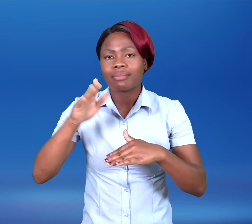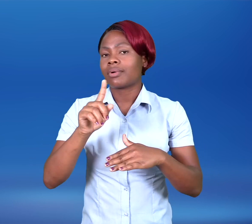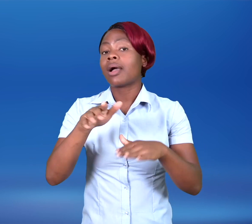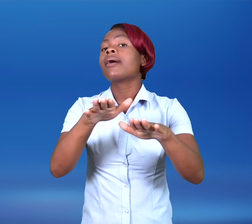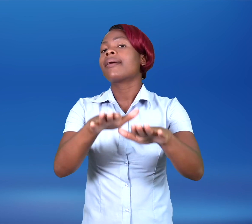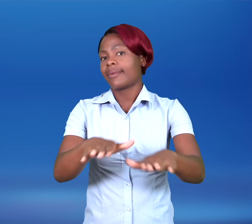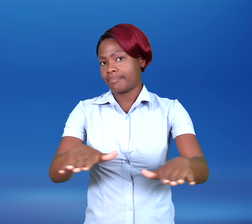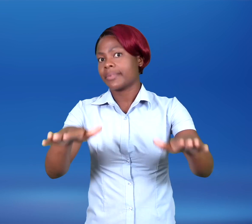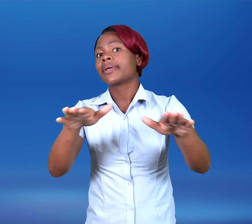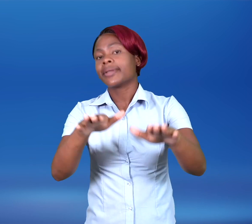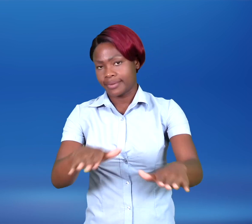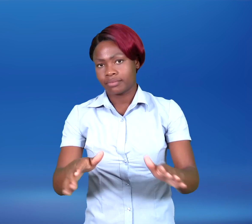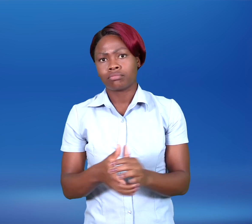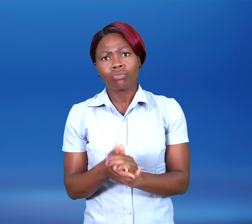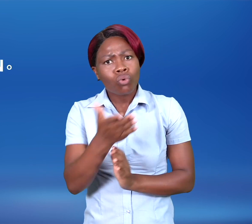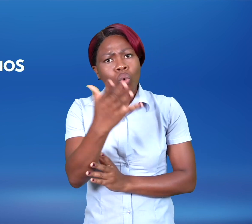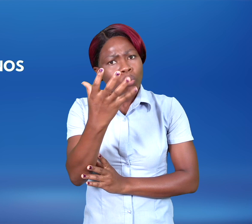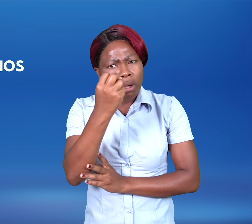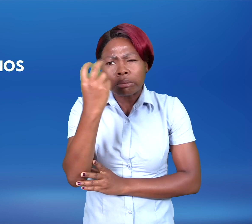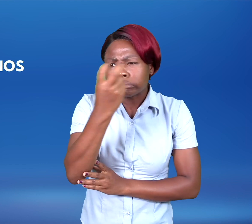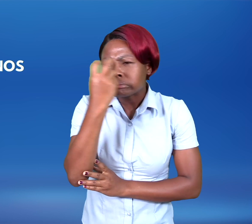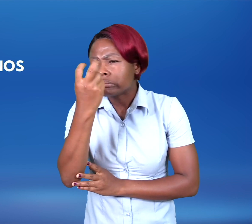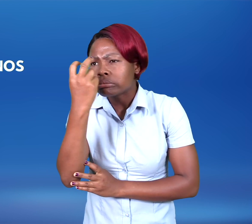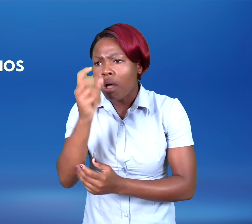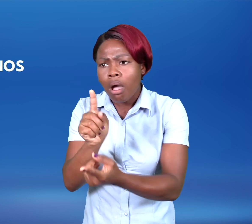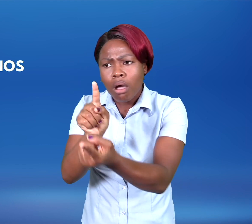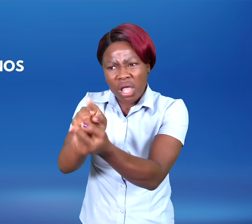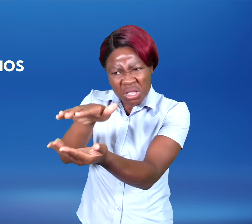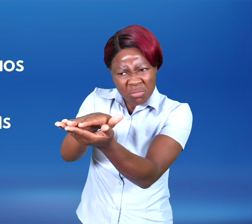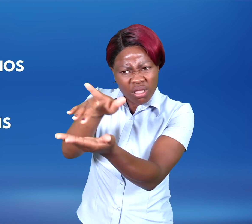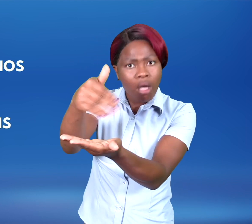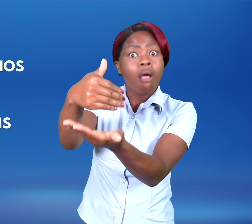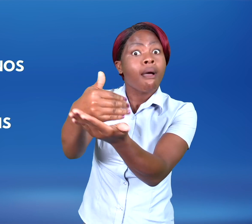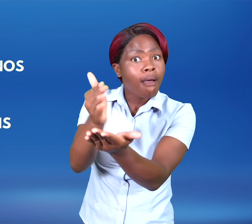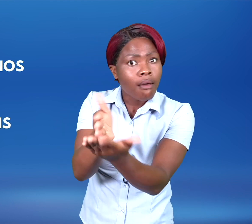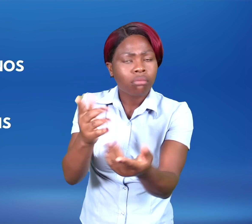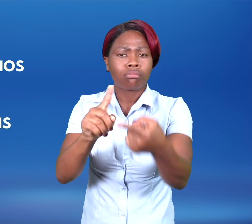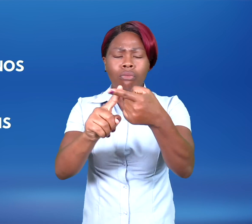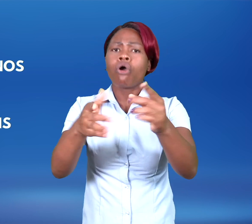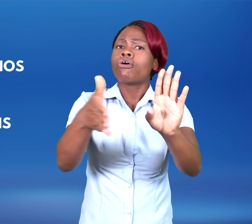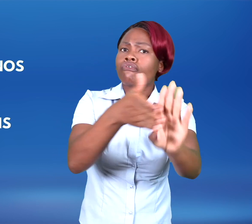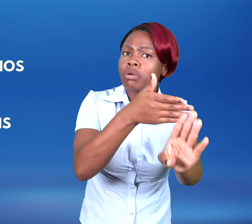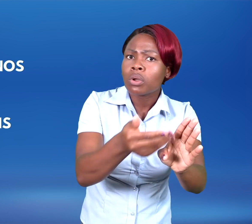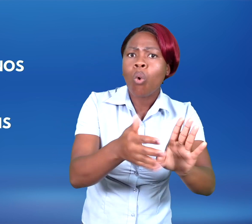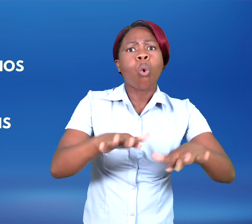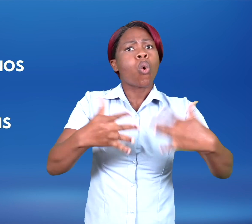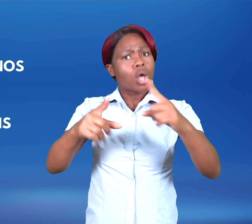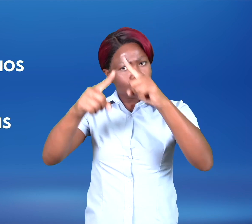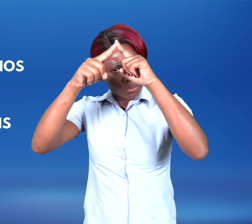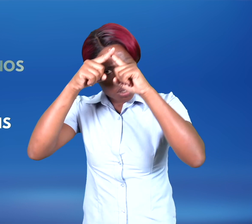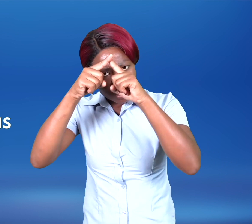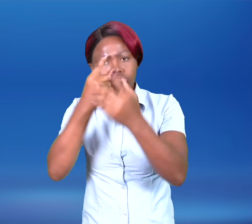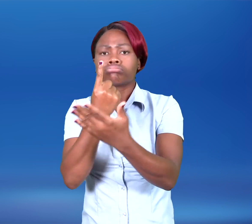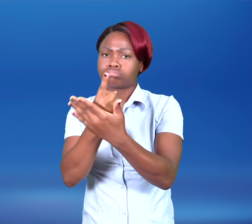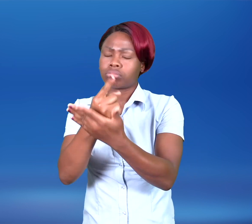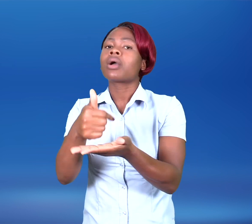seguintes serviços. 1. Os serviços de violência baseada no gênero das unidades sanitárias ou nas esquadras de